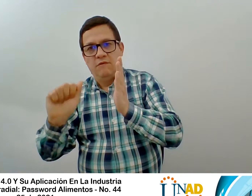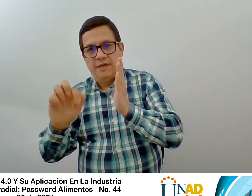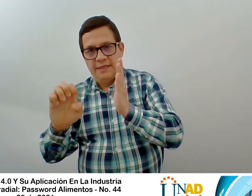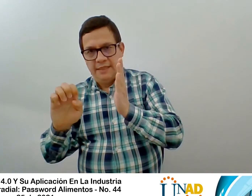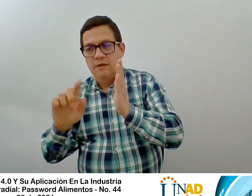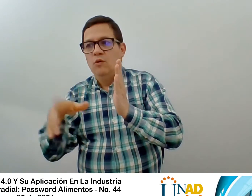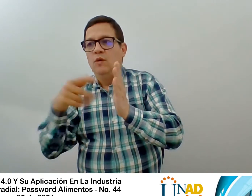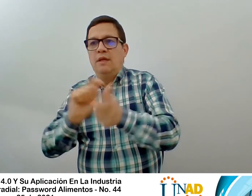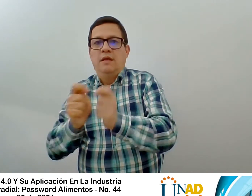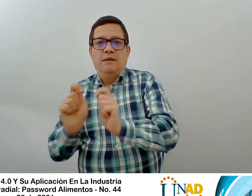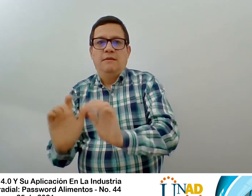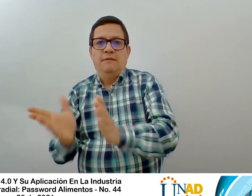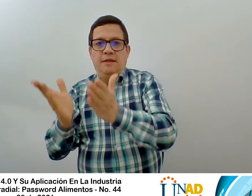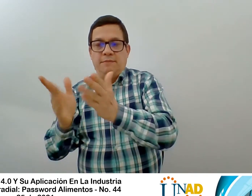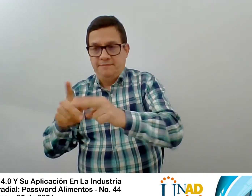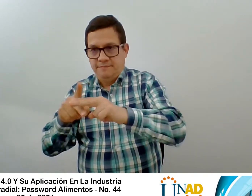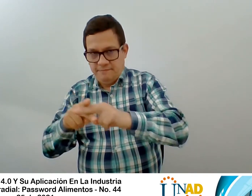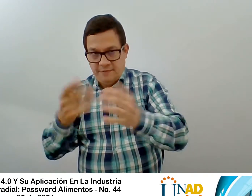Password.